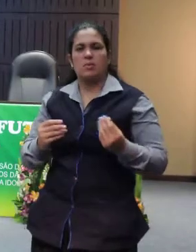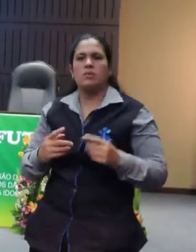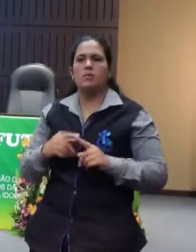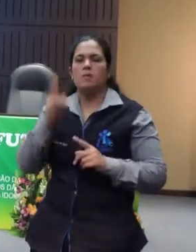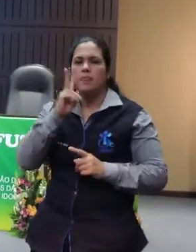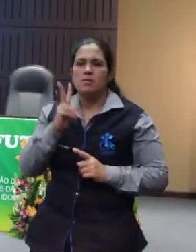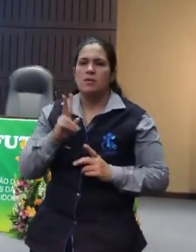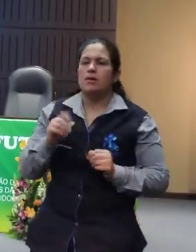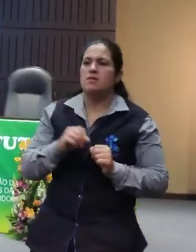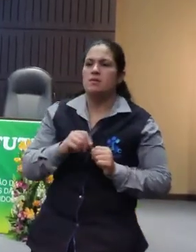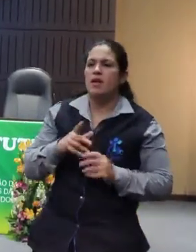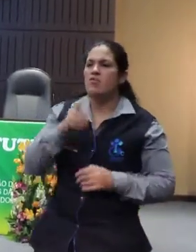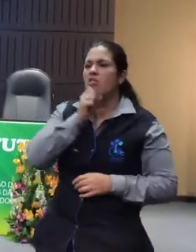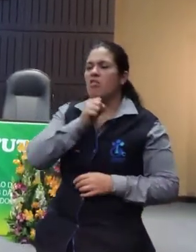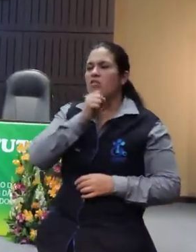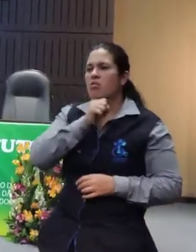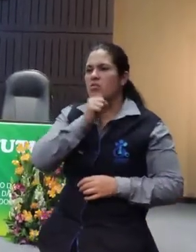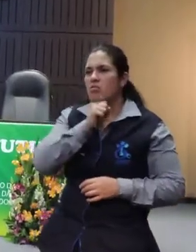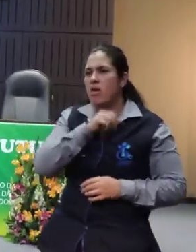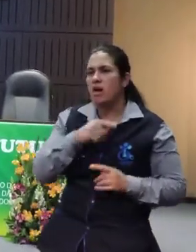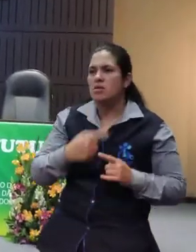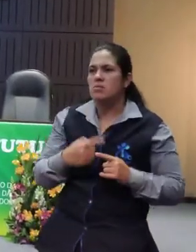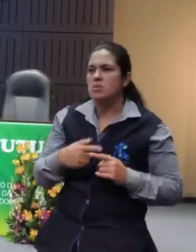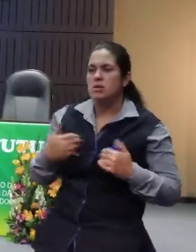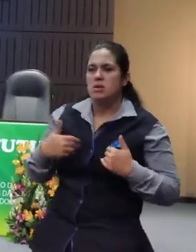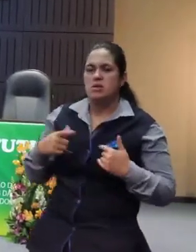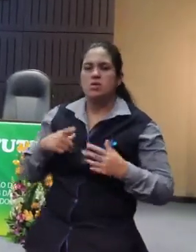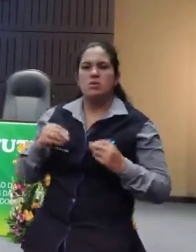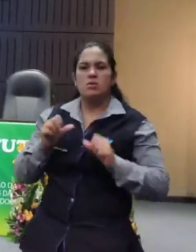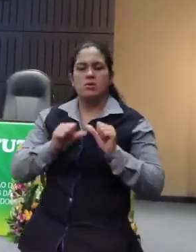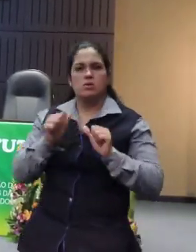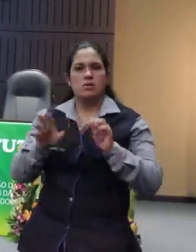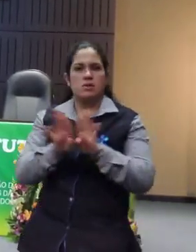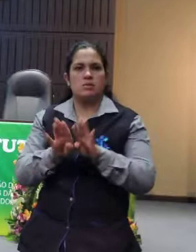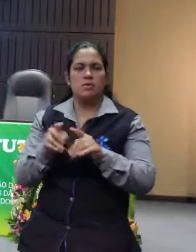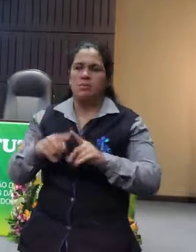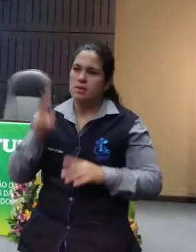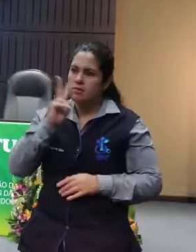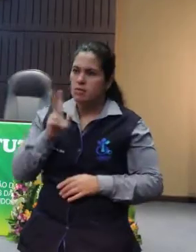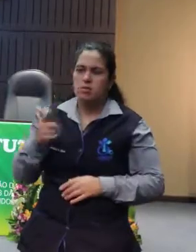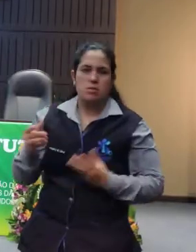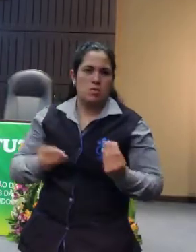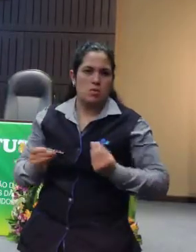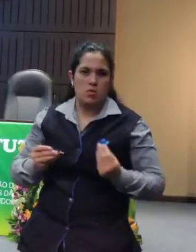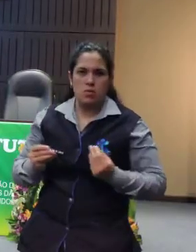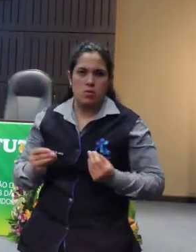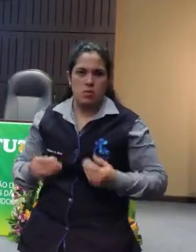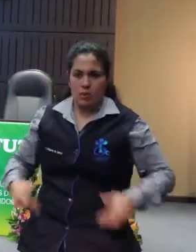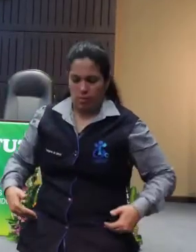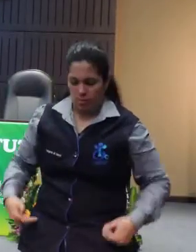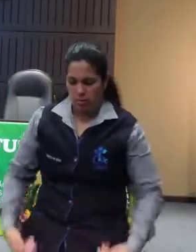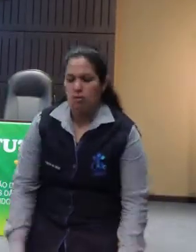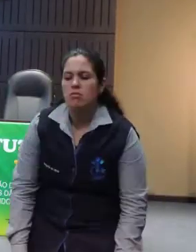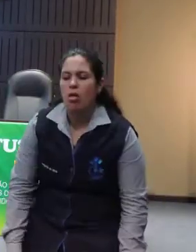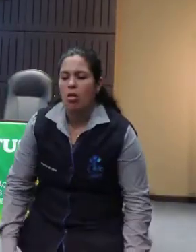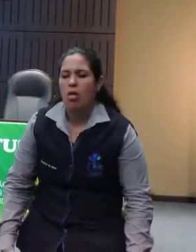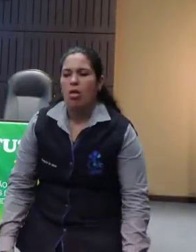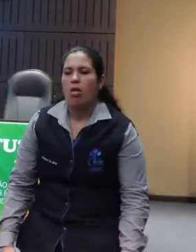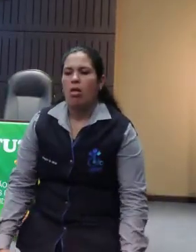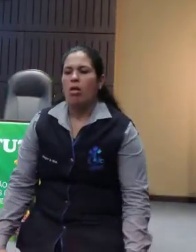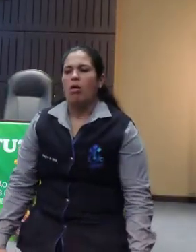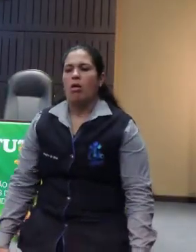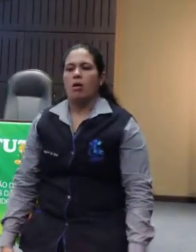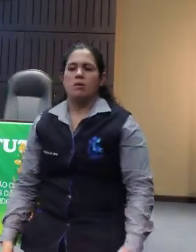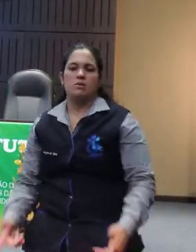pensando, não, tô ficando velho, né? Porque eu também passei por mudanças, mas não dá. Aquelas calças caídas aqui, assim, ó.